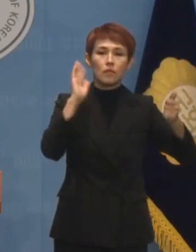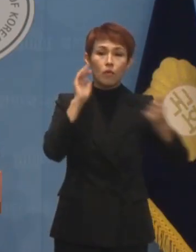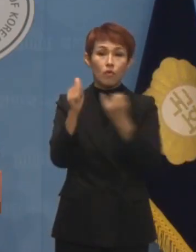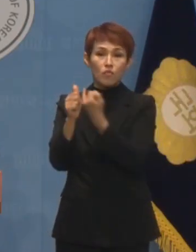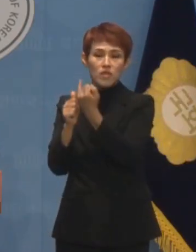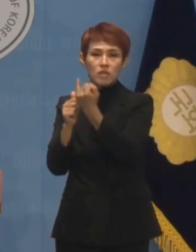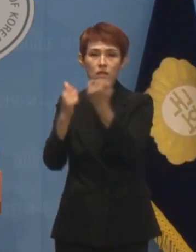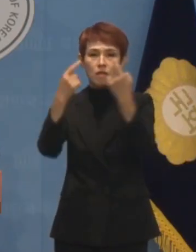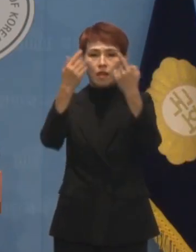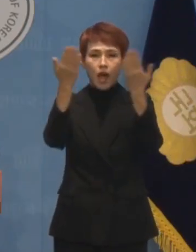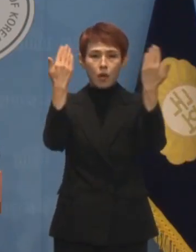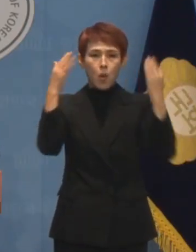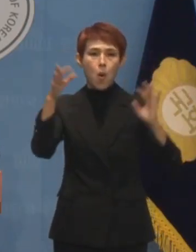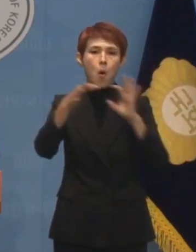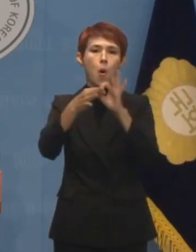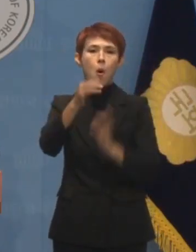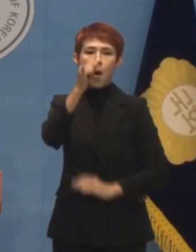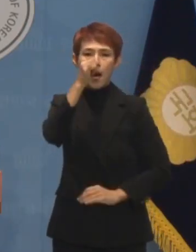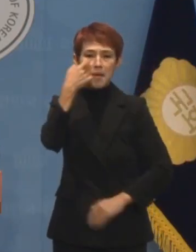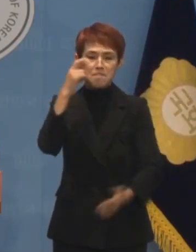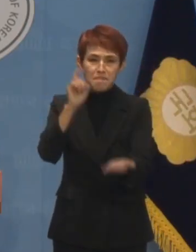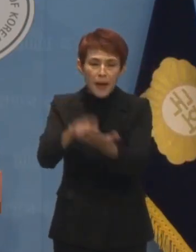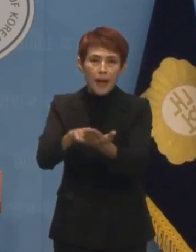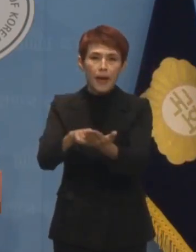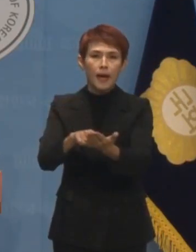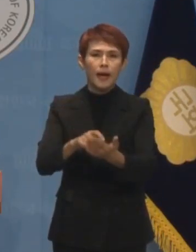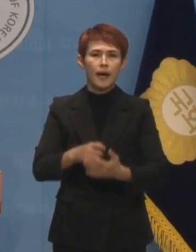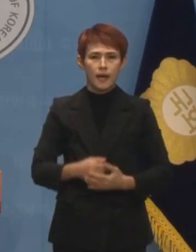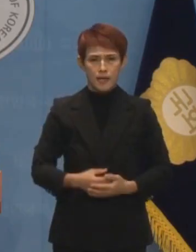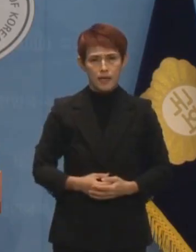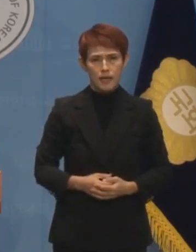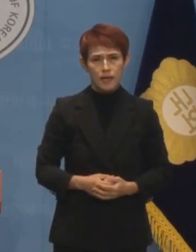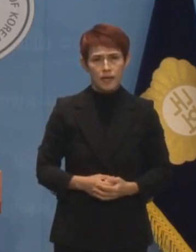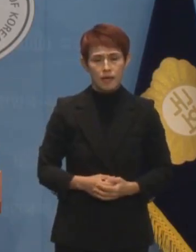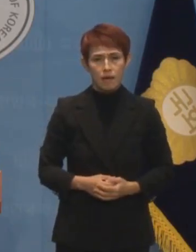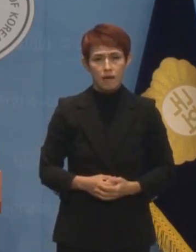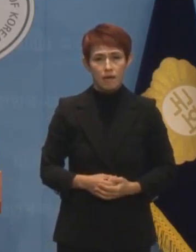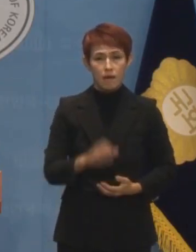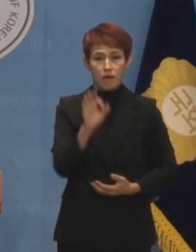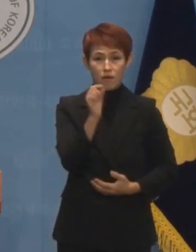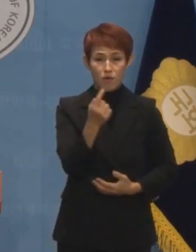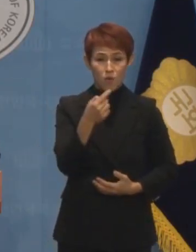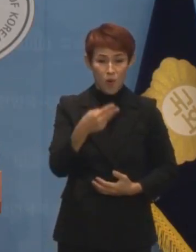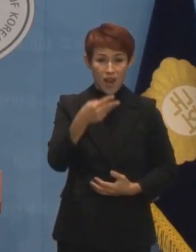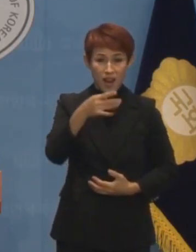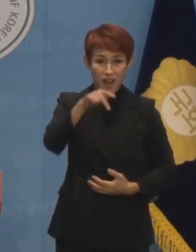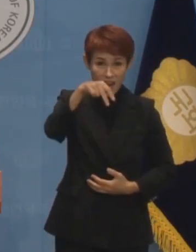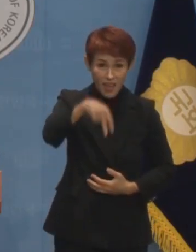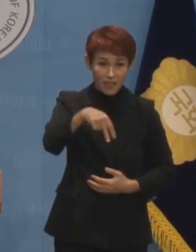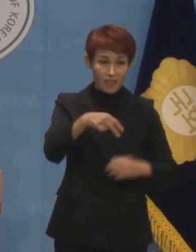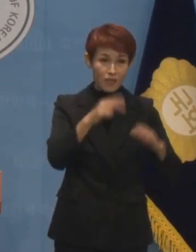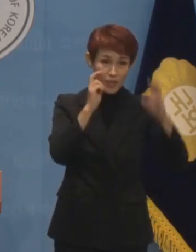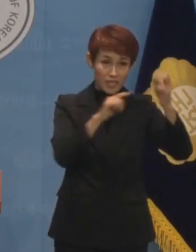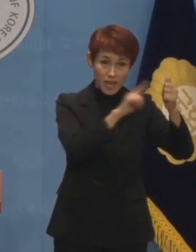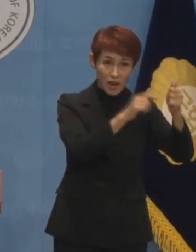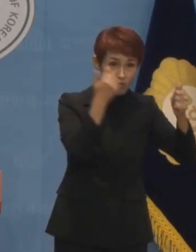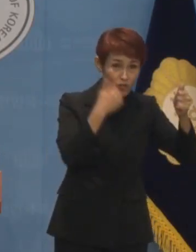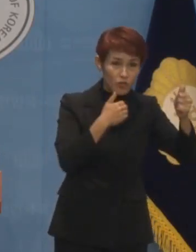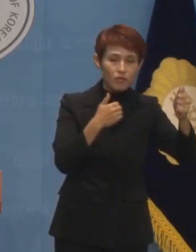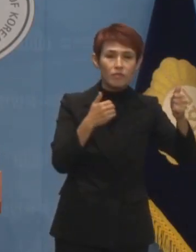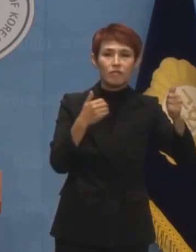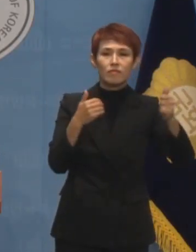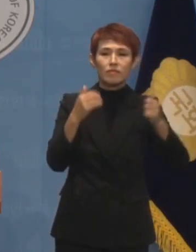엮인 사실이 국정감사를 통해 확인됐습니다. 올댓 IMC 대표는 김건희 여사가